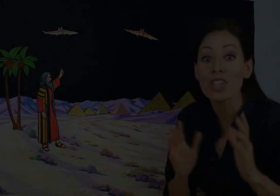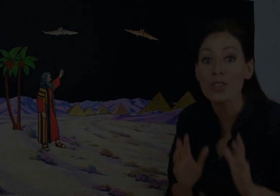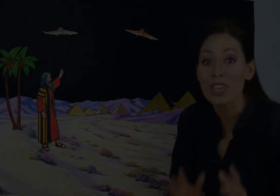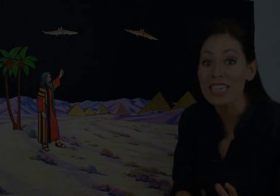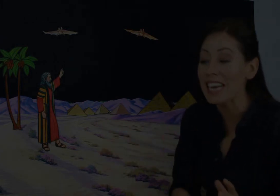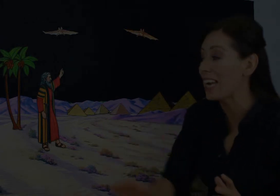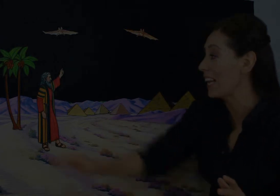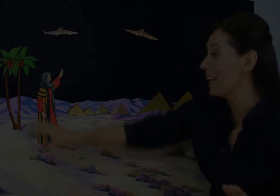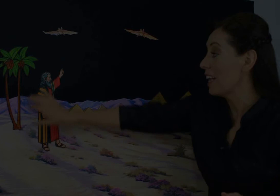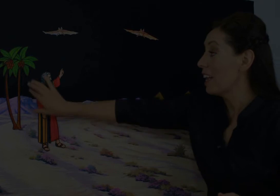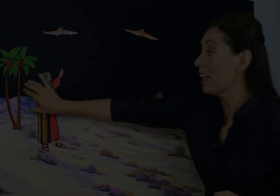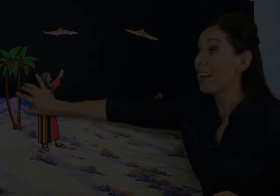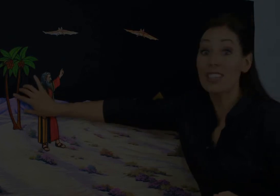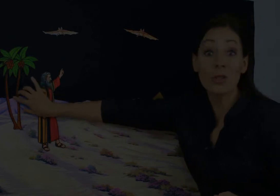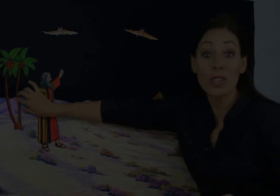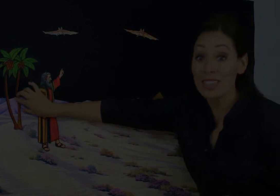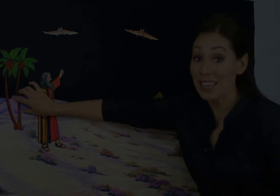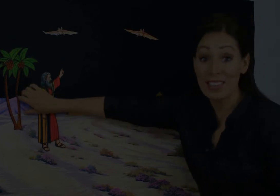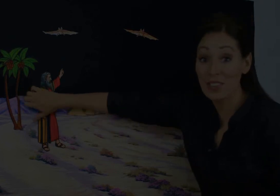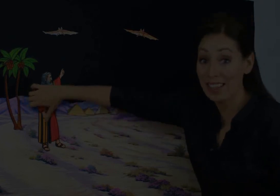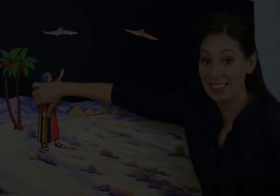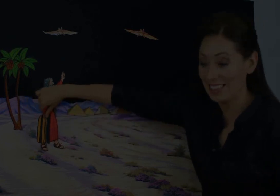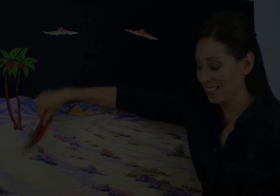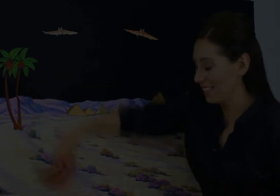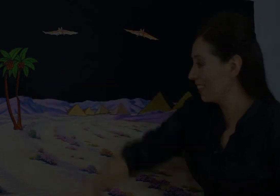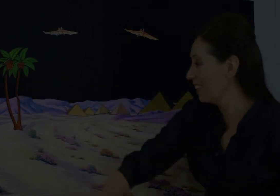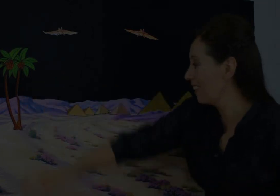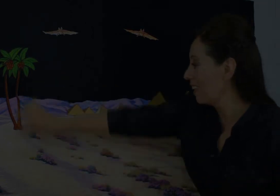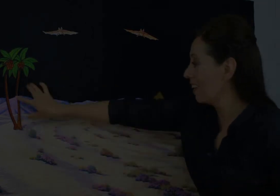hijos de Israel, las cosas eran diferentes.